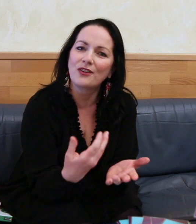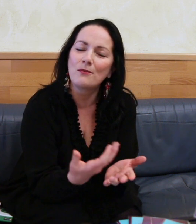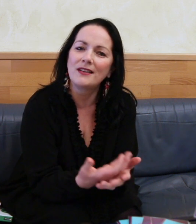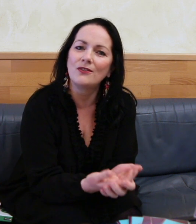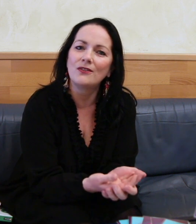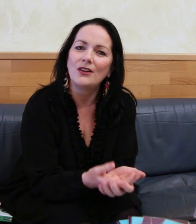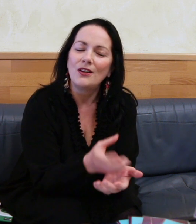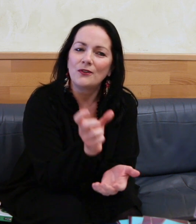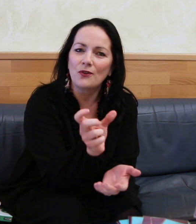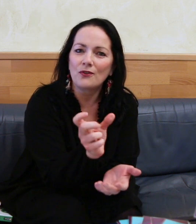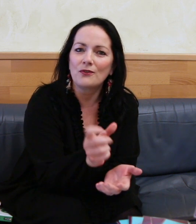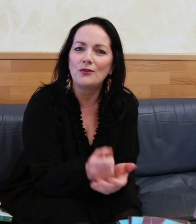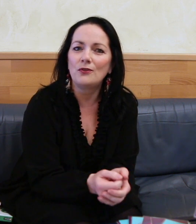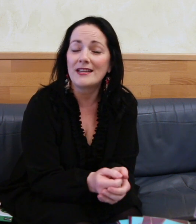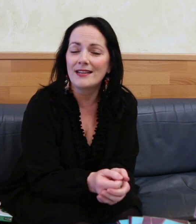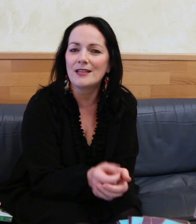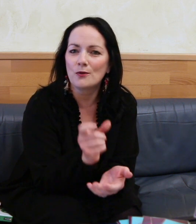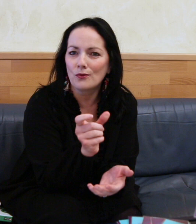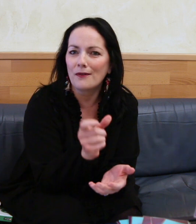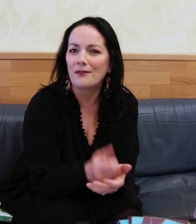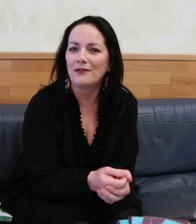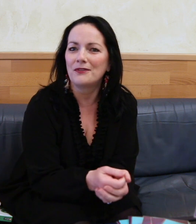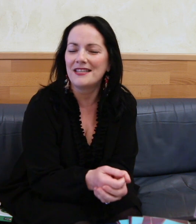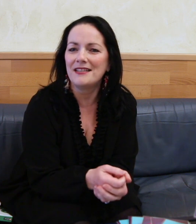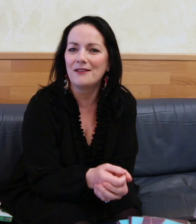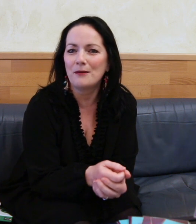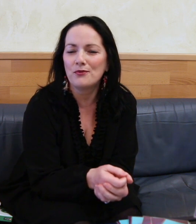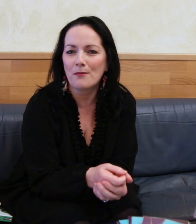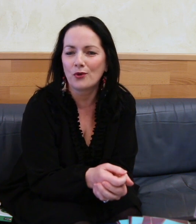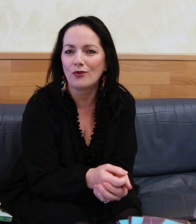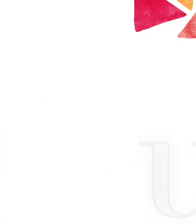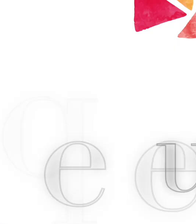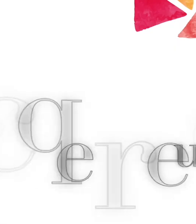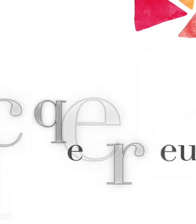vraiment être dans la sélection des signes les plus importants.